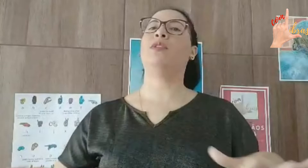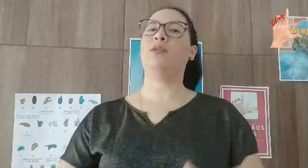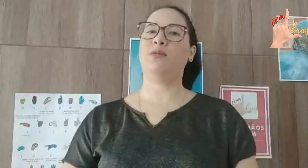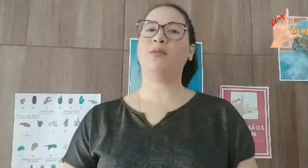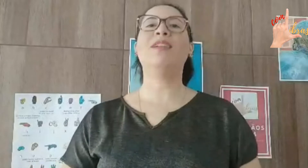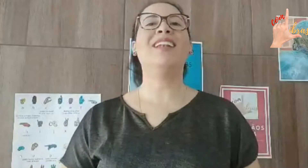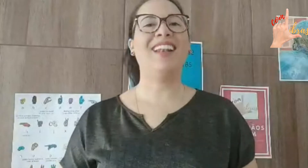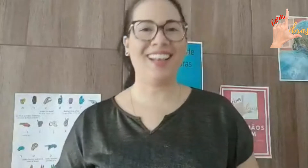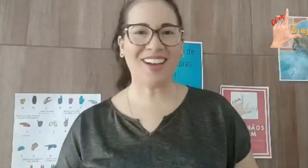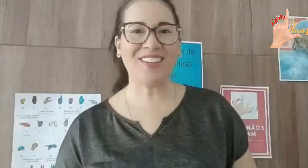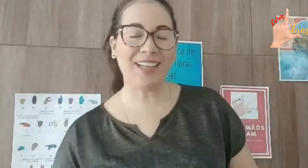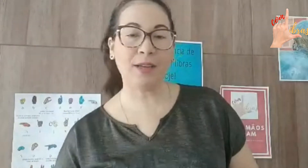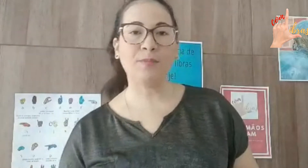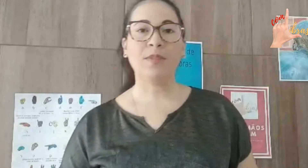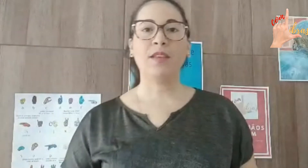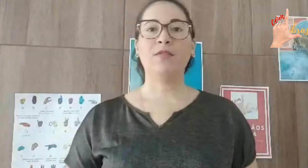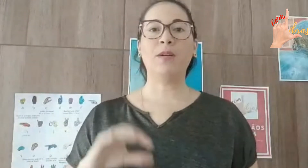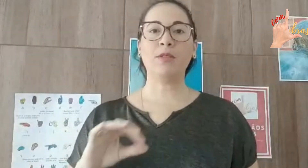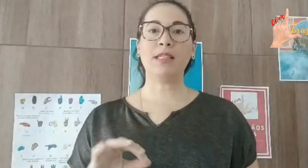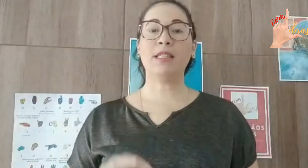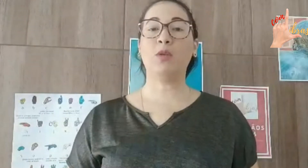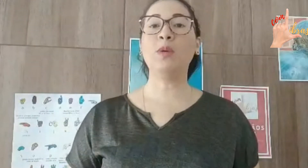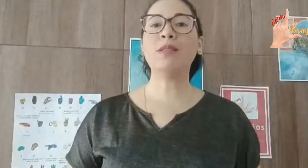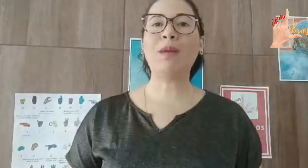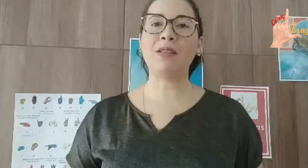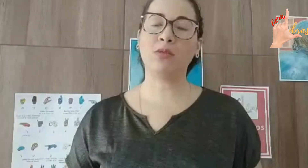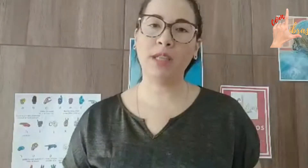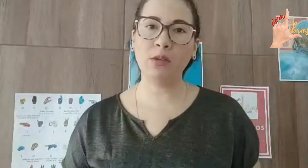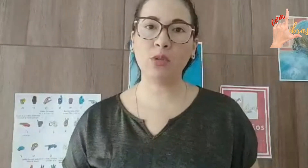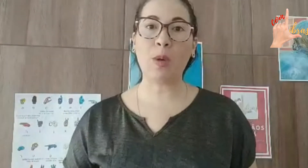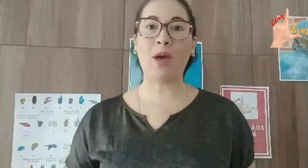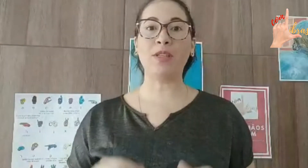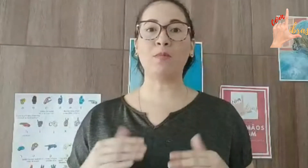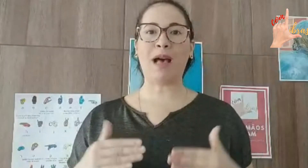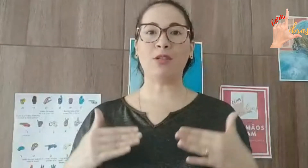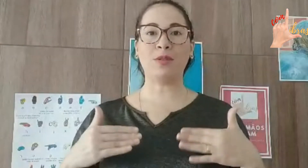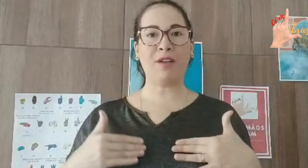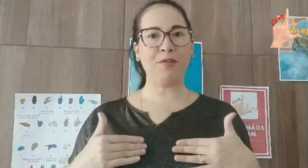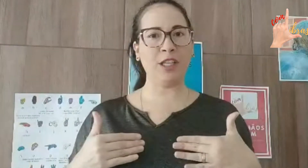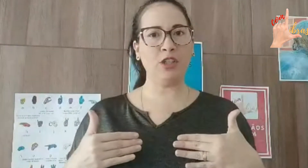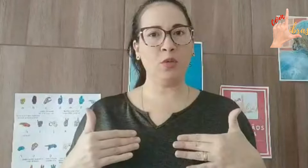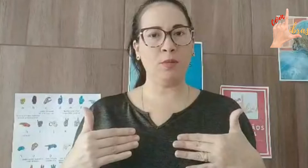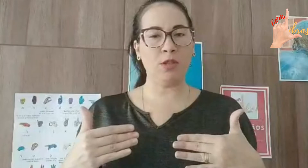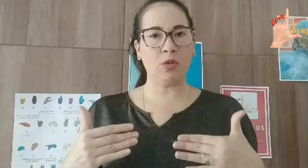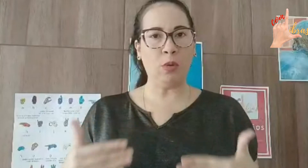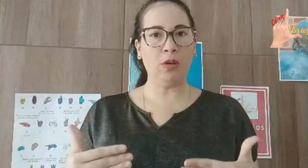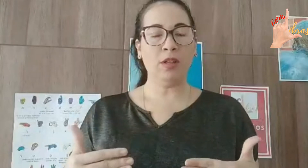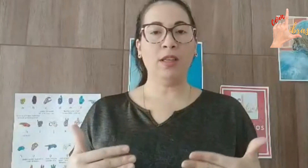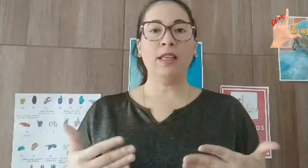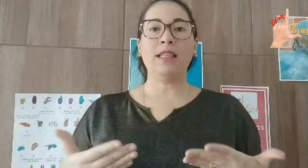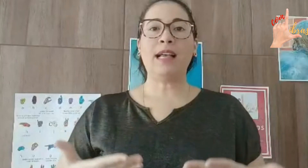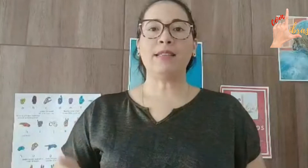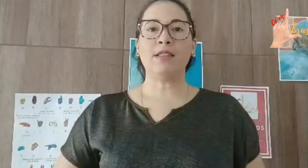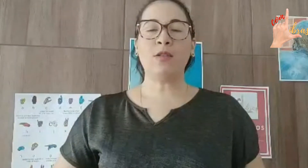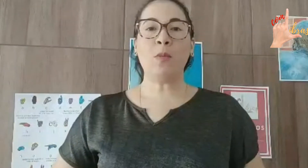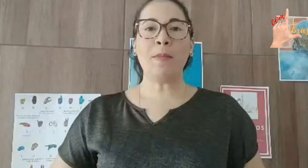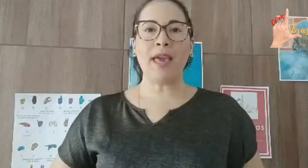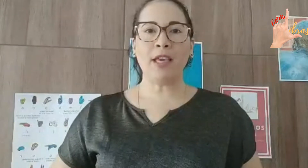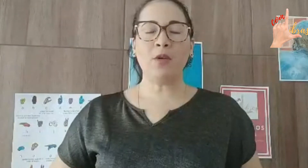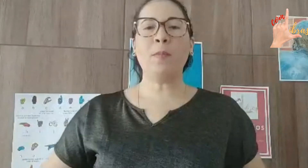neutro. Legal, né? Vamos assim. O espaço neutro é o espaço na frente do emissor, do meio para